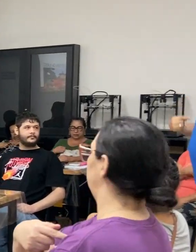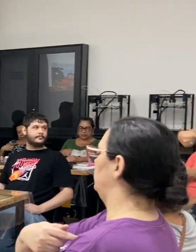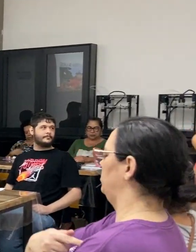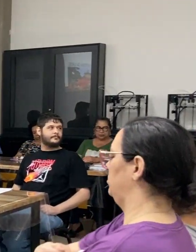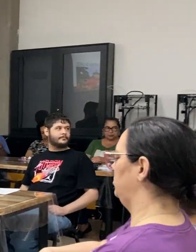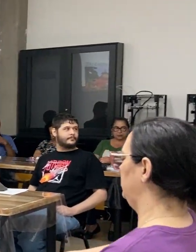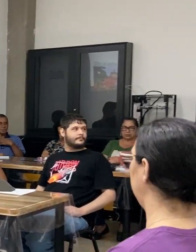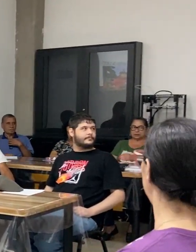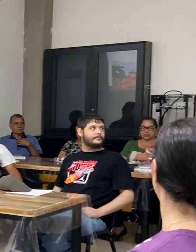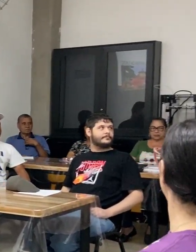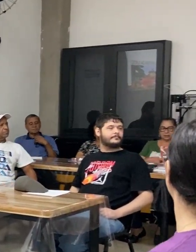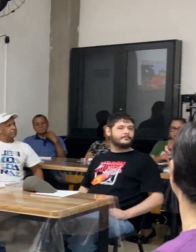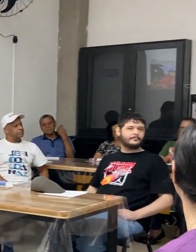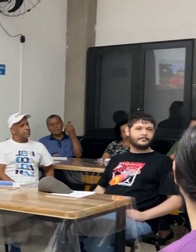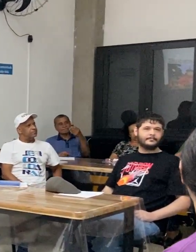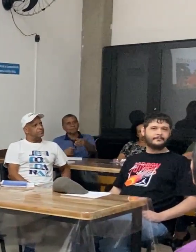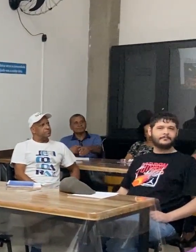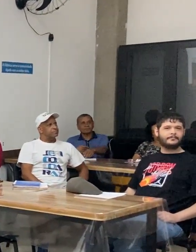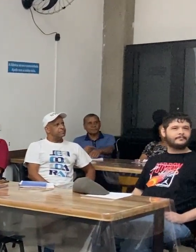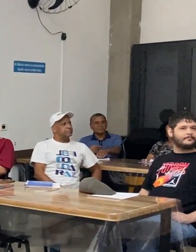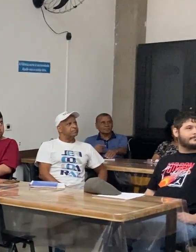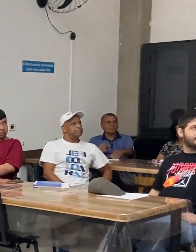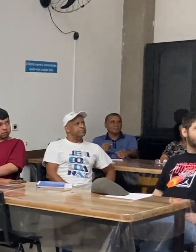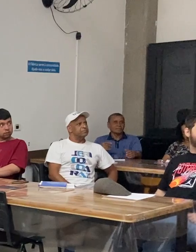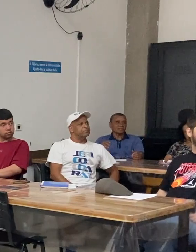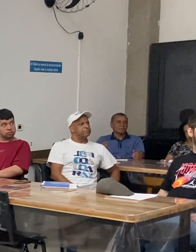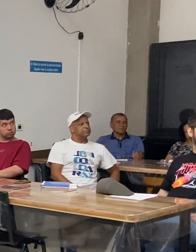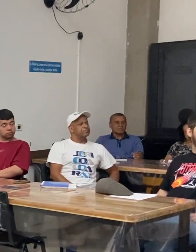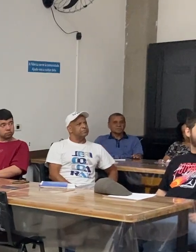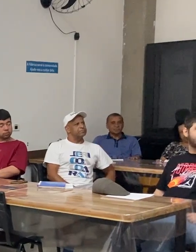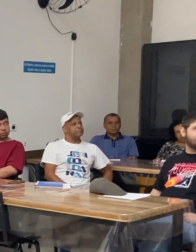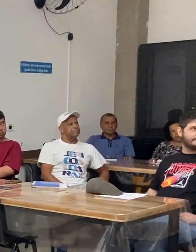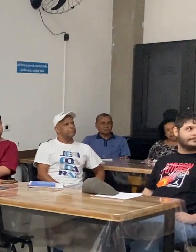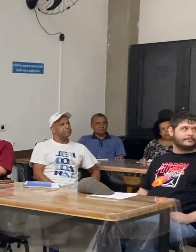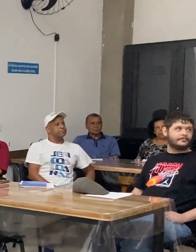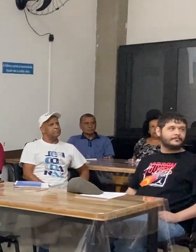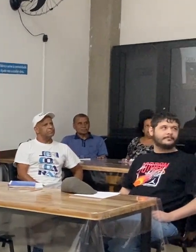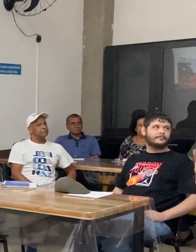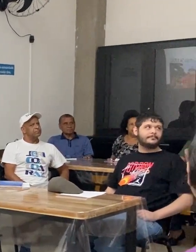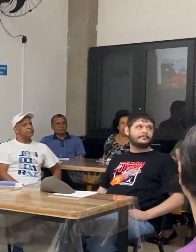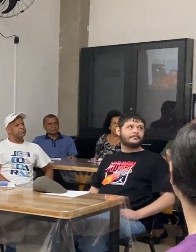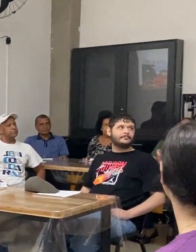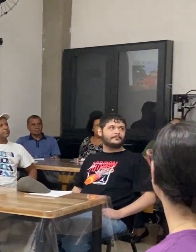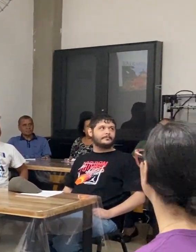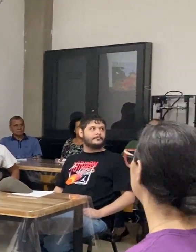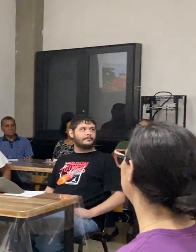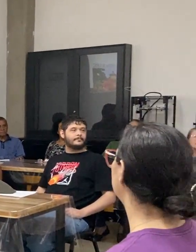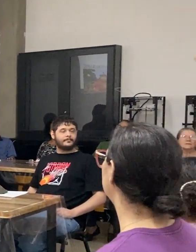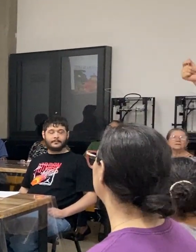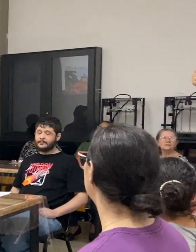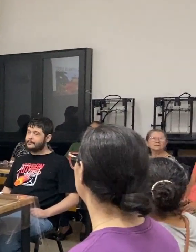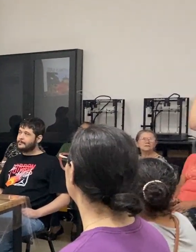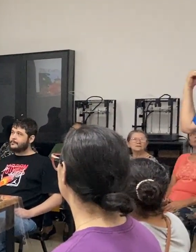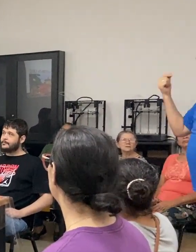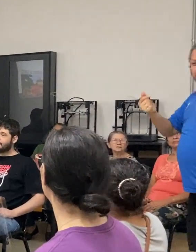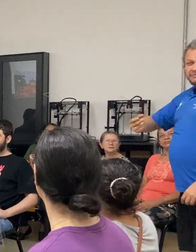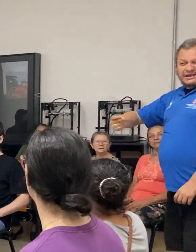China. Muito bem. China antiga, a gente está falando aqui dos primórdios da história. China, muito tempo